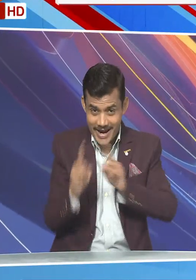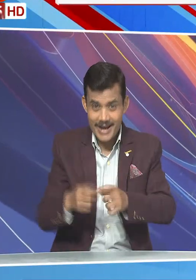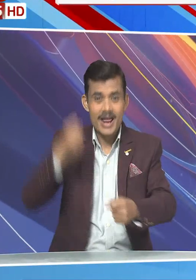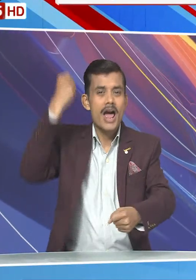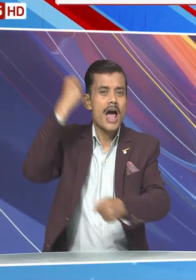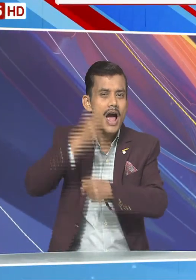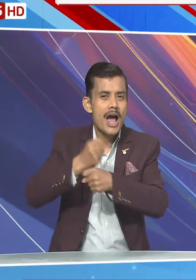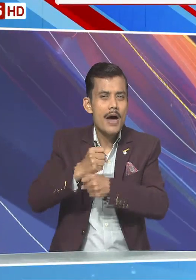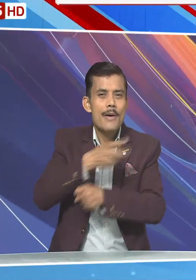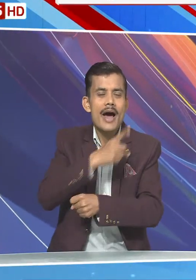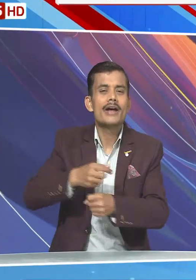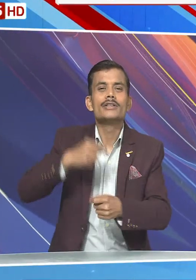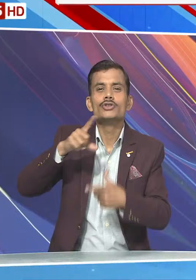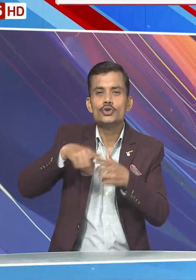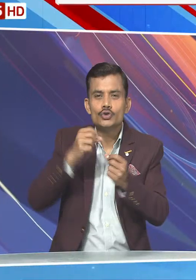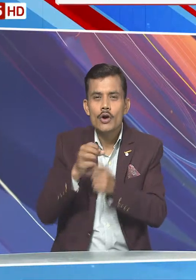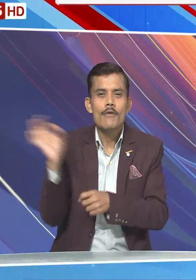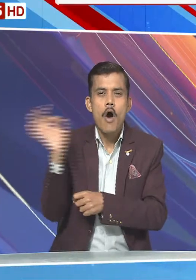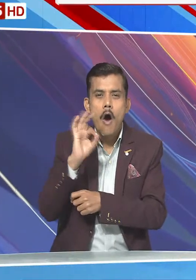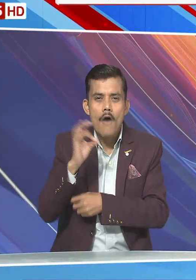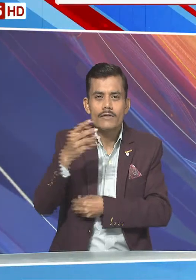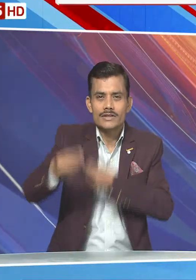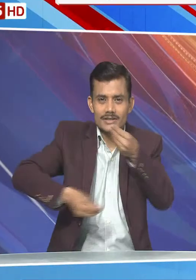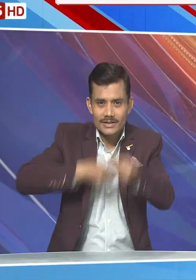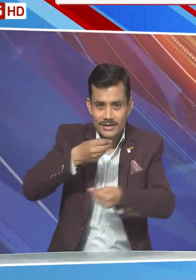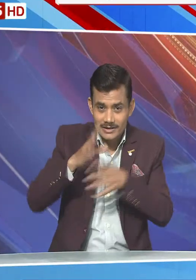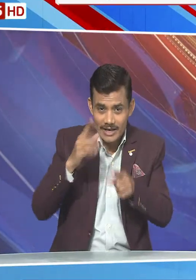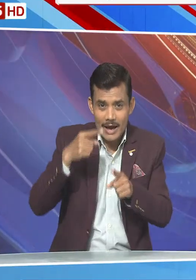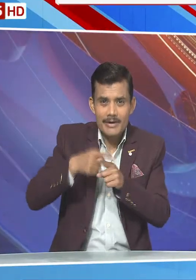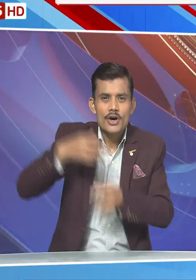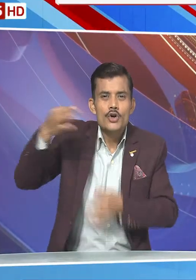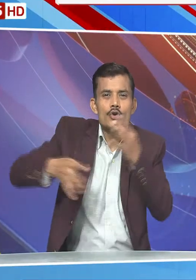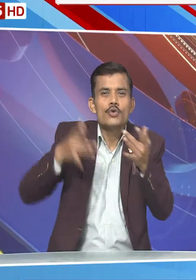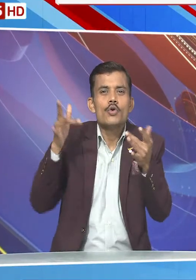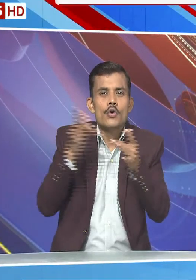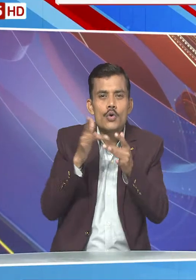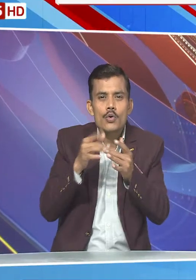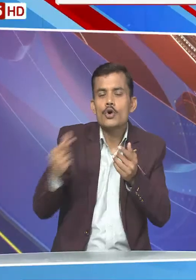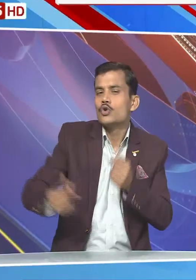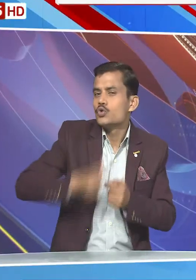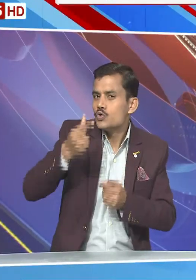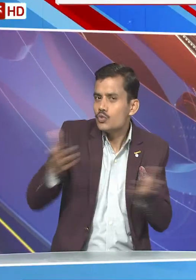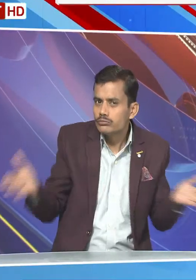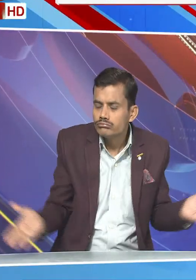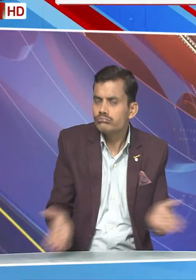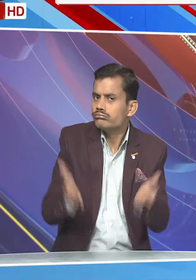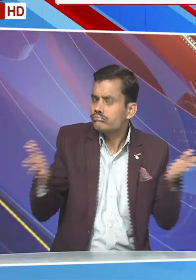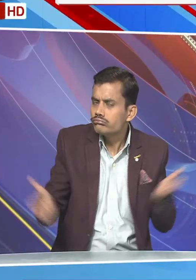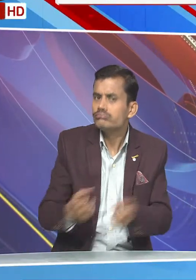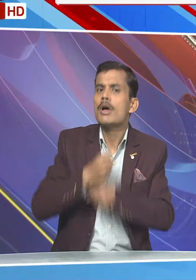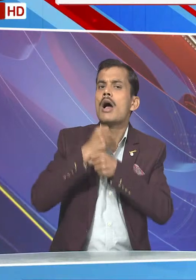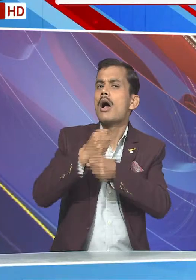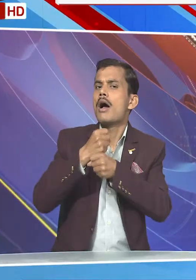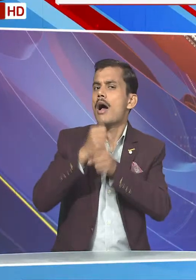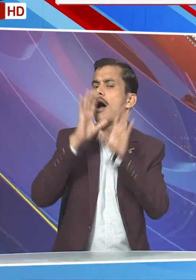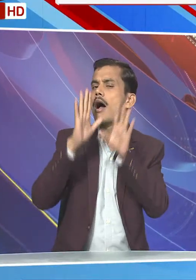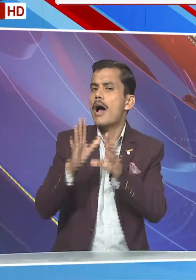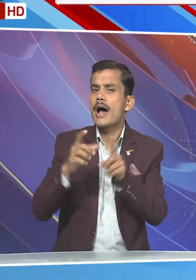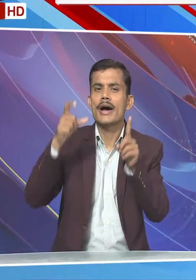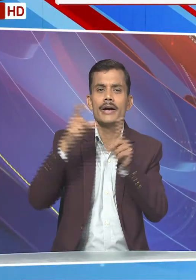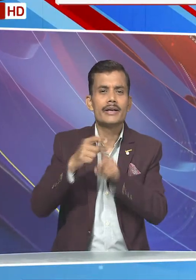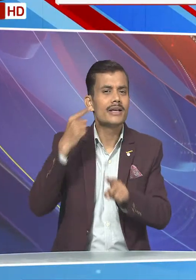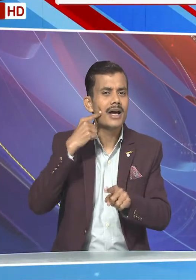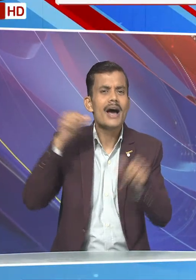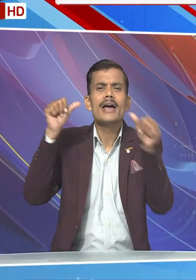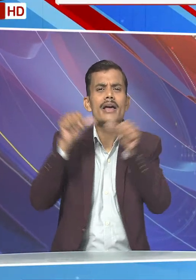सरकारी संस्थाओं द्वारा सभी स्तरों पर नवाचार डिजिटल पहलों को प्रोत्साहित और सम्मानित करता है। DIA